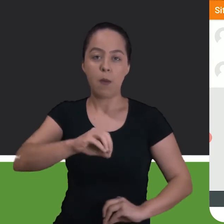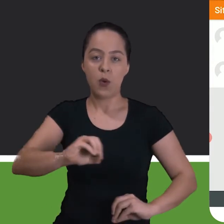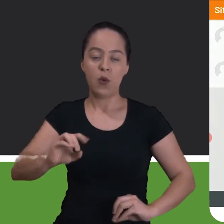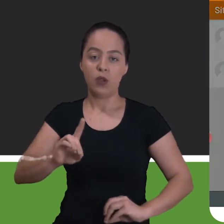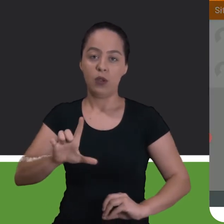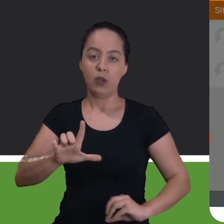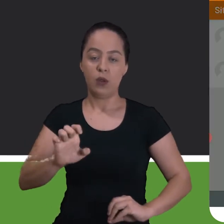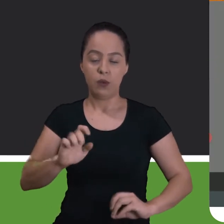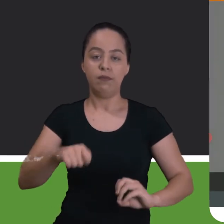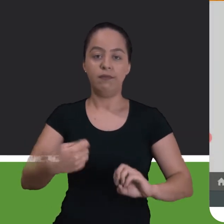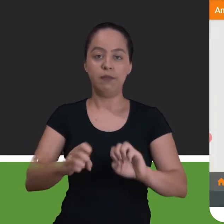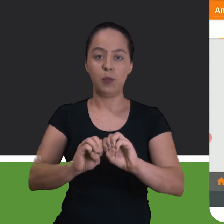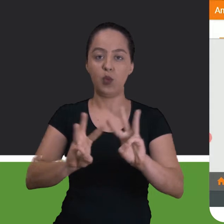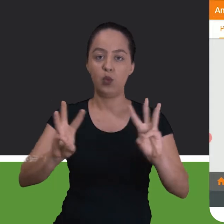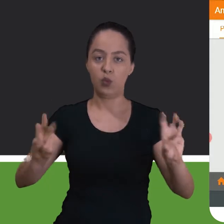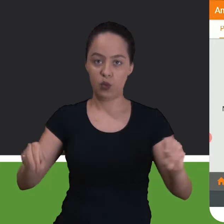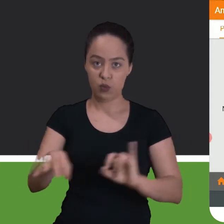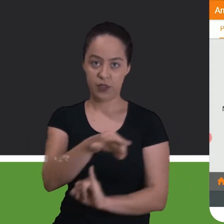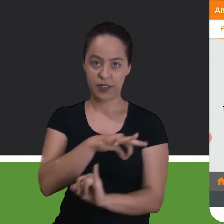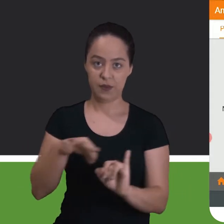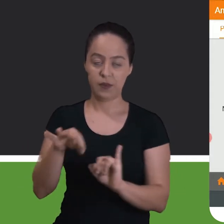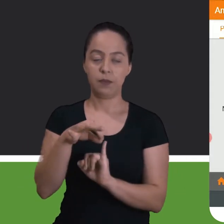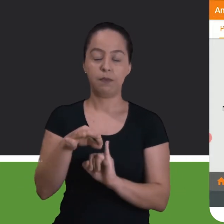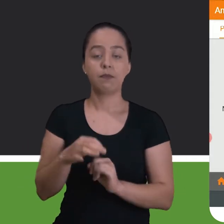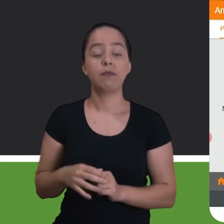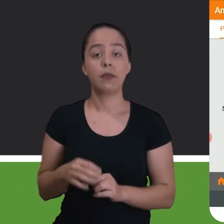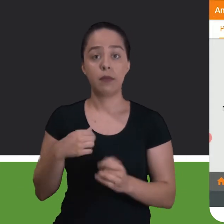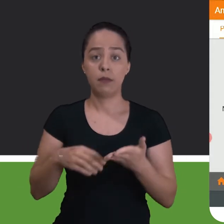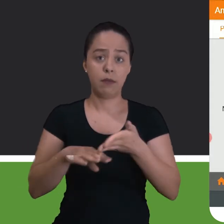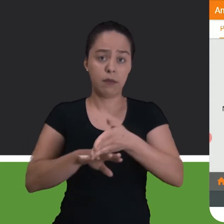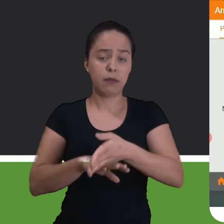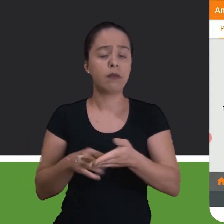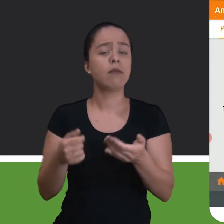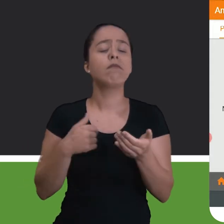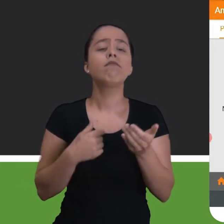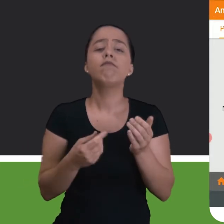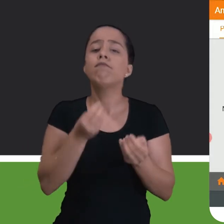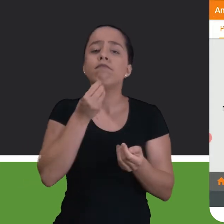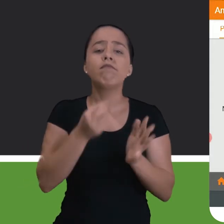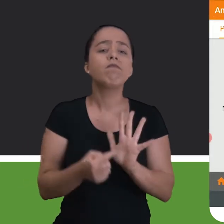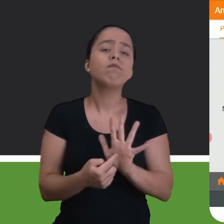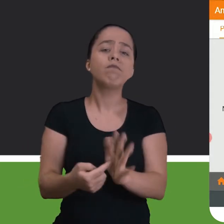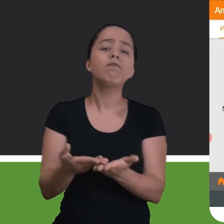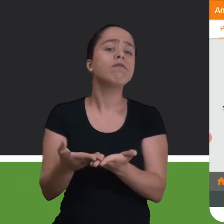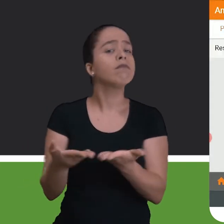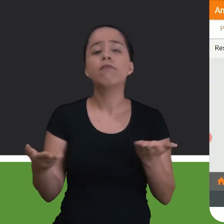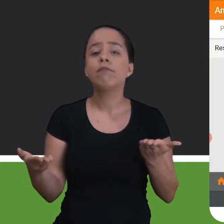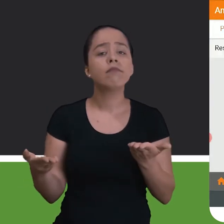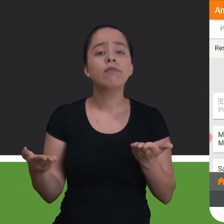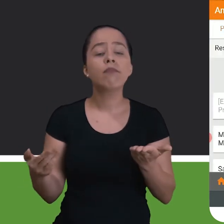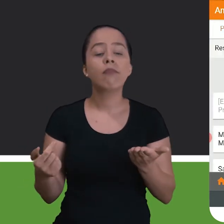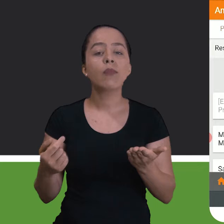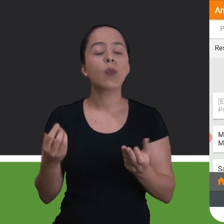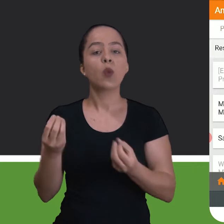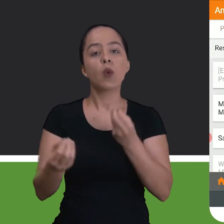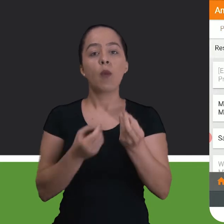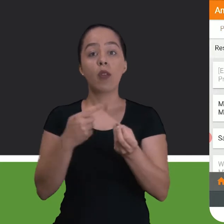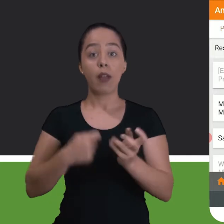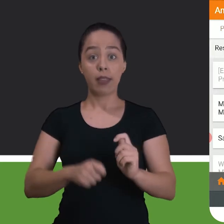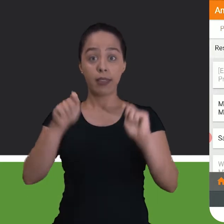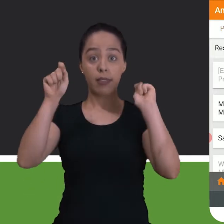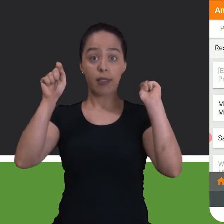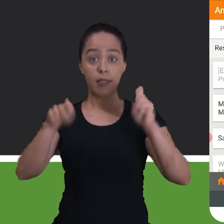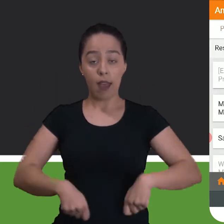ifes.edu.br entrando aqui o quê que eu quero mostrar para vocês a possibilidade da gente